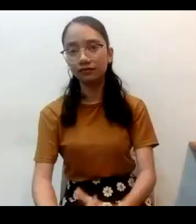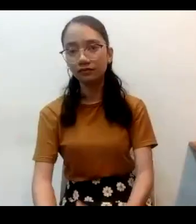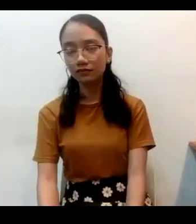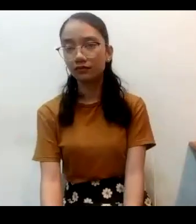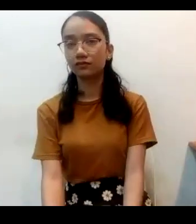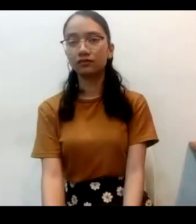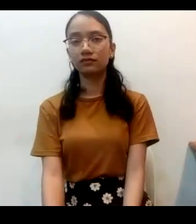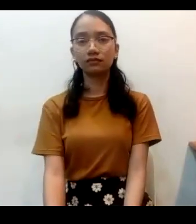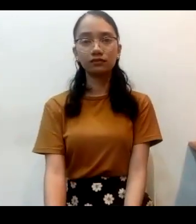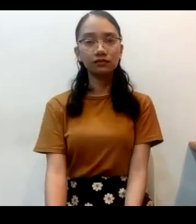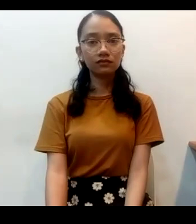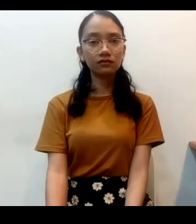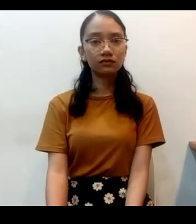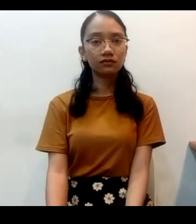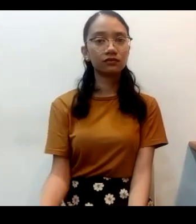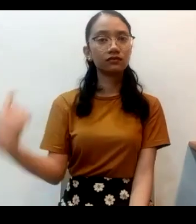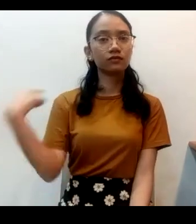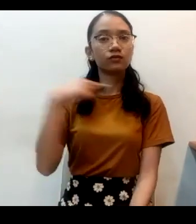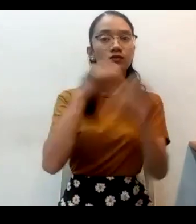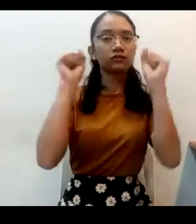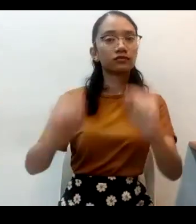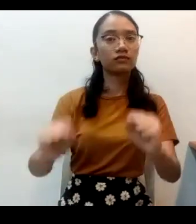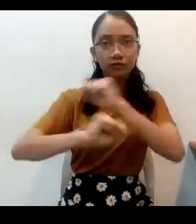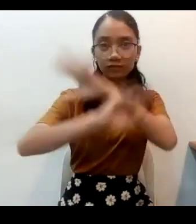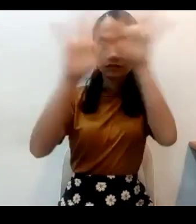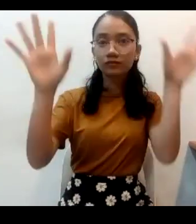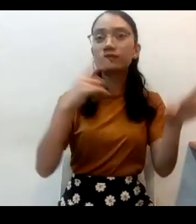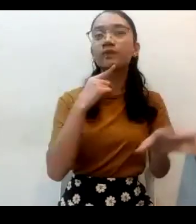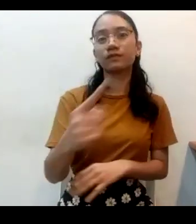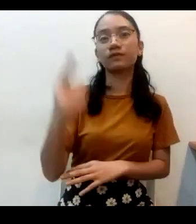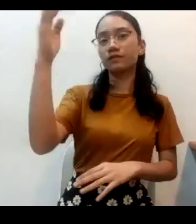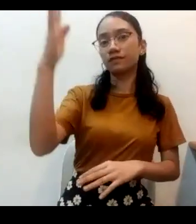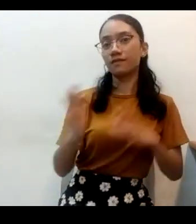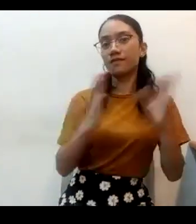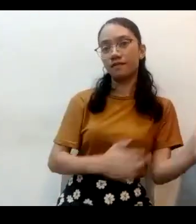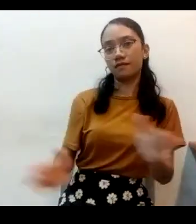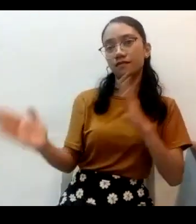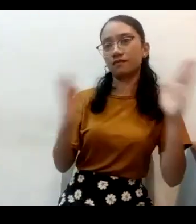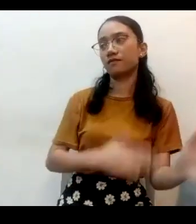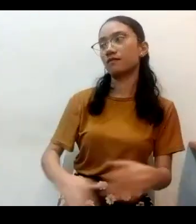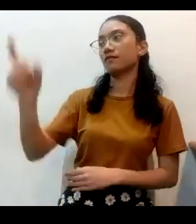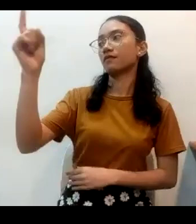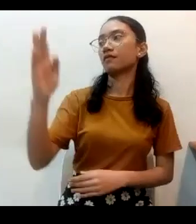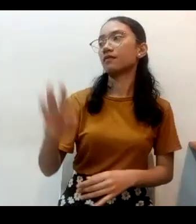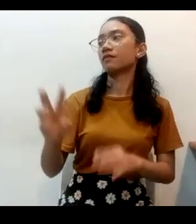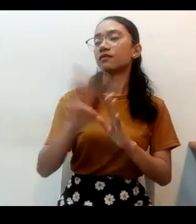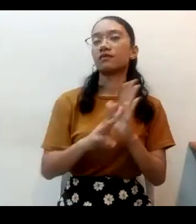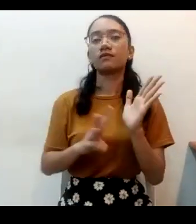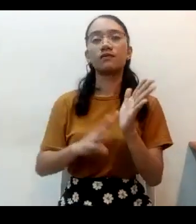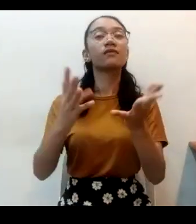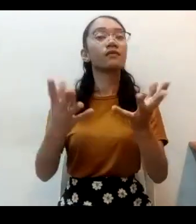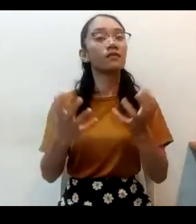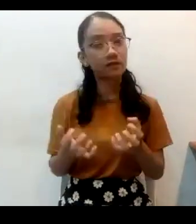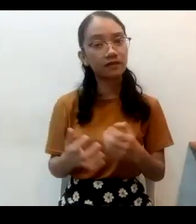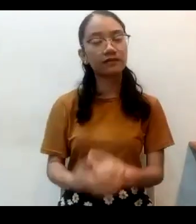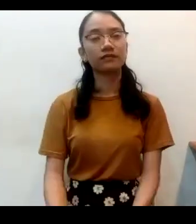na mata ay liliwanag. That's why we can clearly see God's plan and God's will. Kaya nga po, napakalinaw po natin nakikita yung plano ng